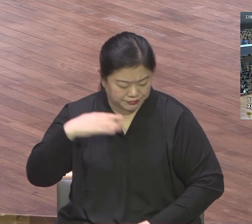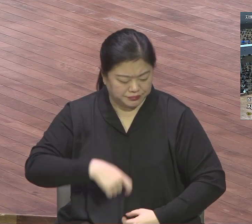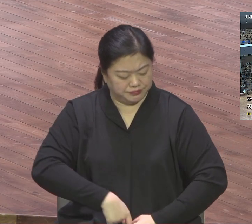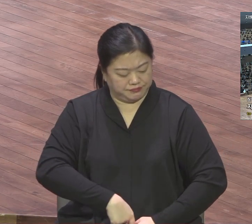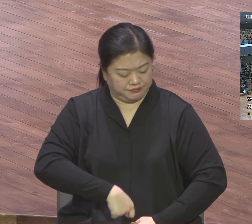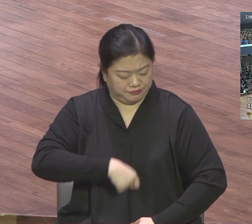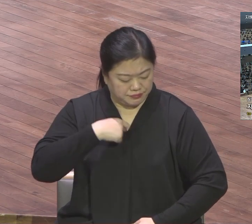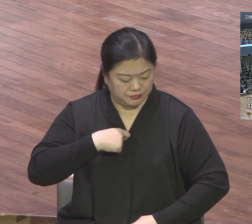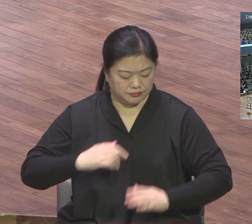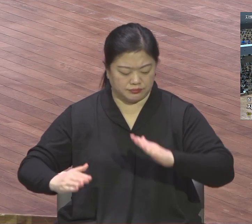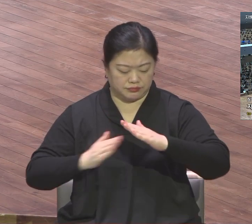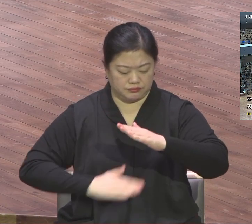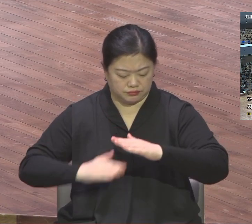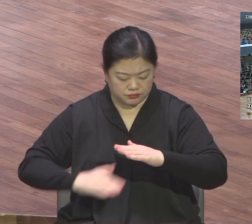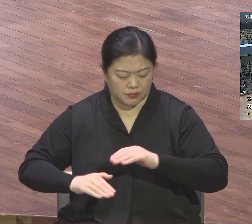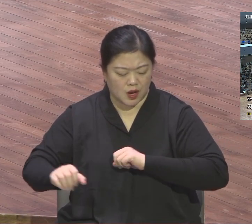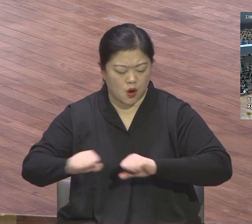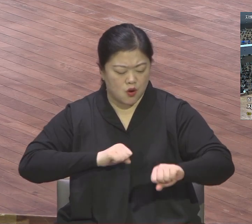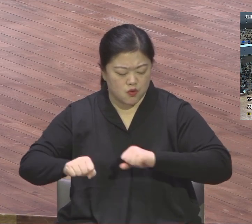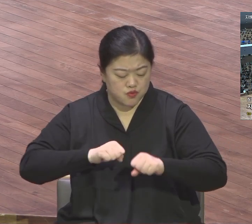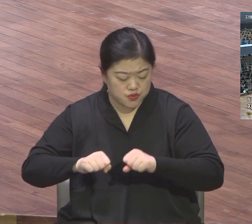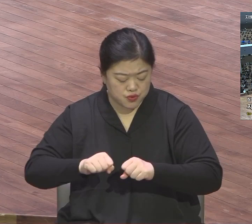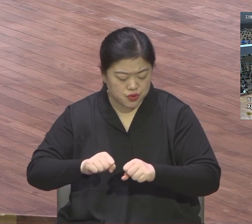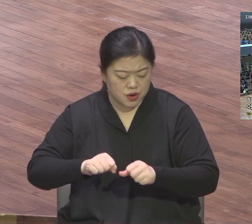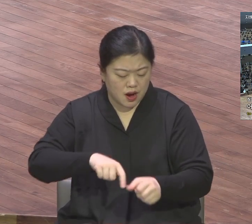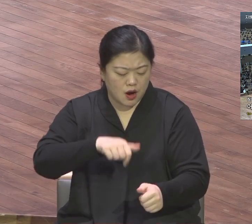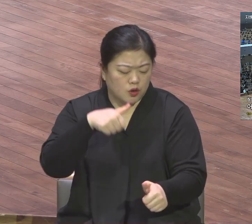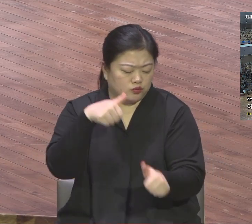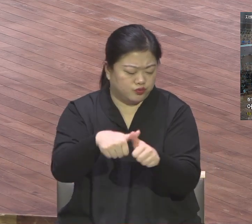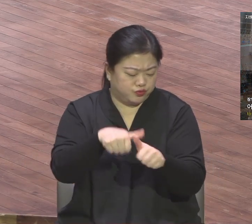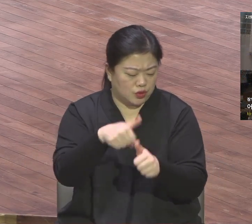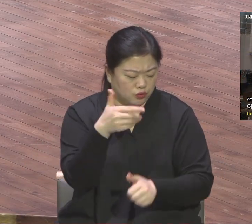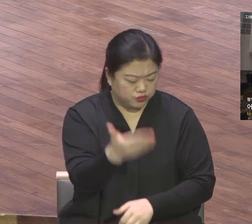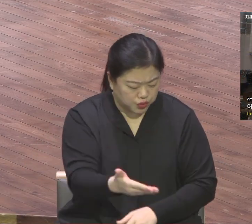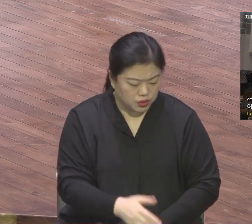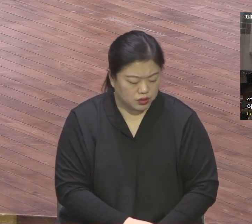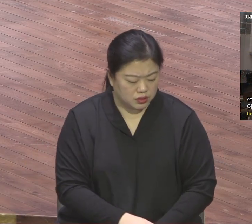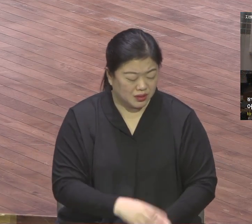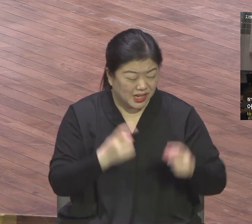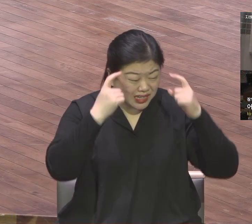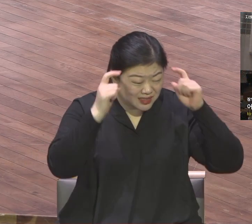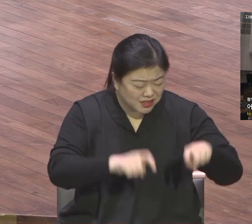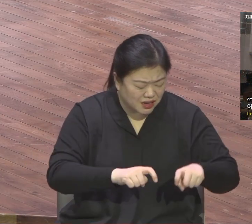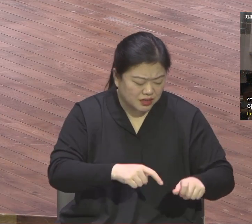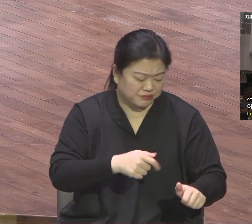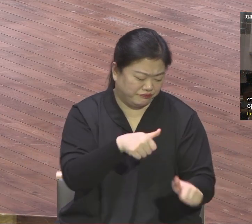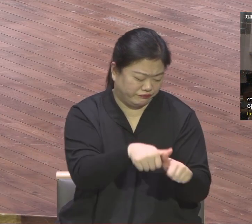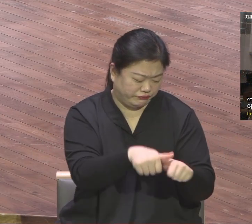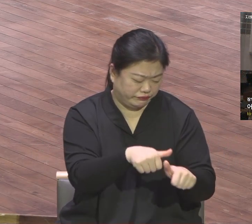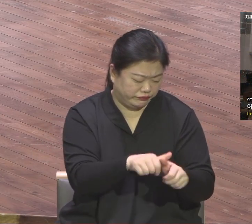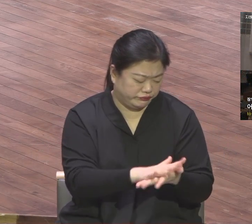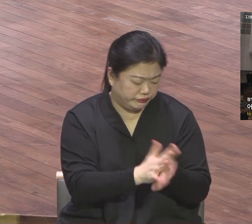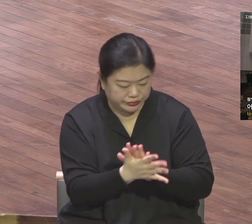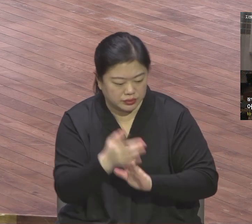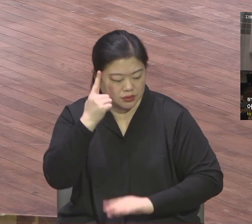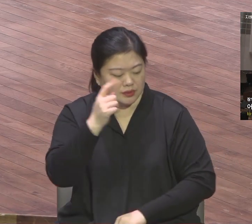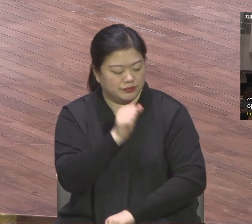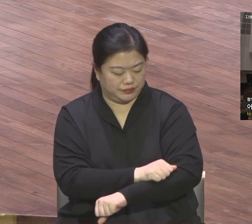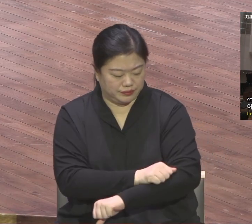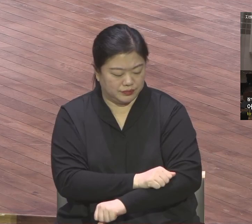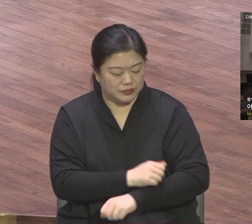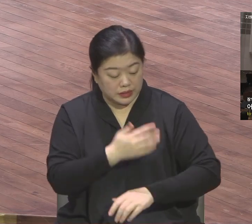정의롭게, 정직하게 행할 일에 대하여 훈계를 받게 하며 어리석은 자를 서기롭게 하며 젊은 자에게